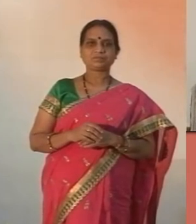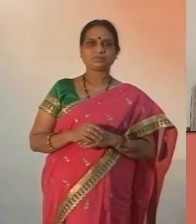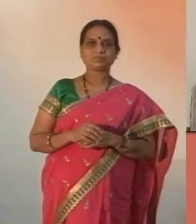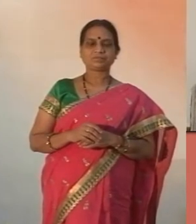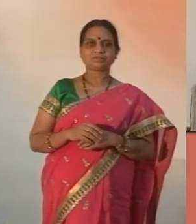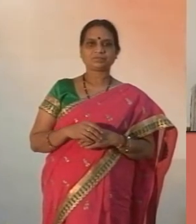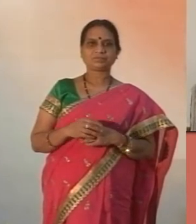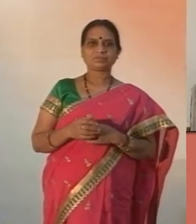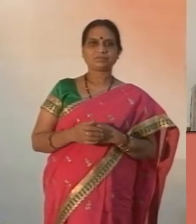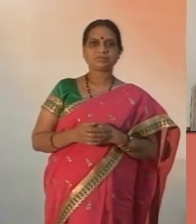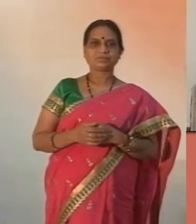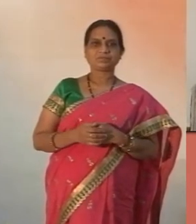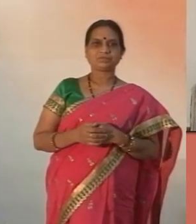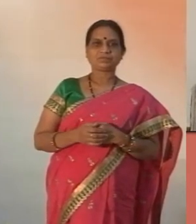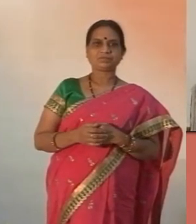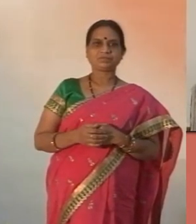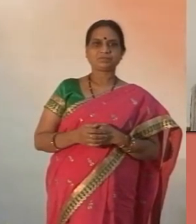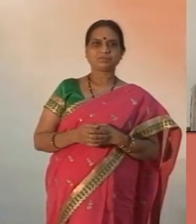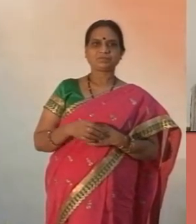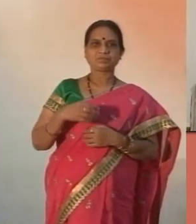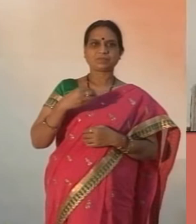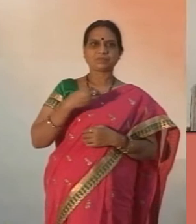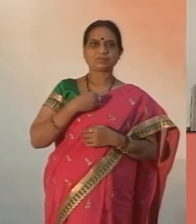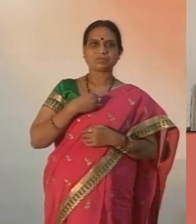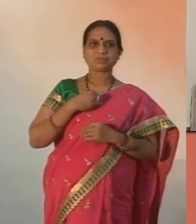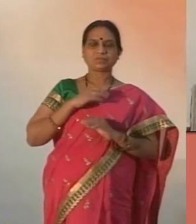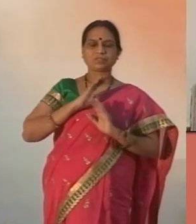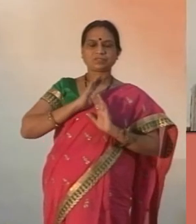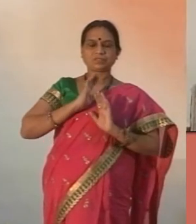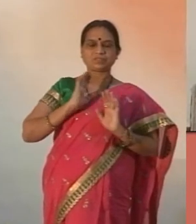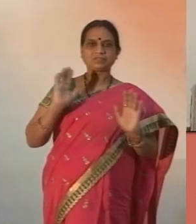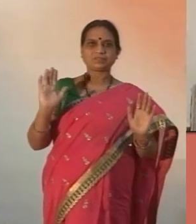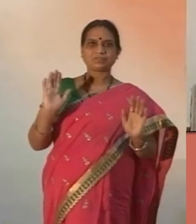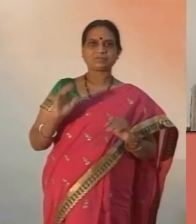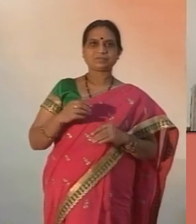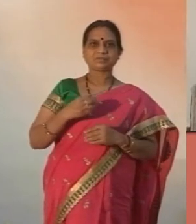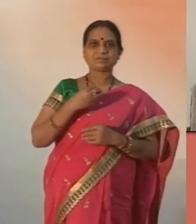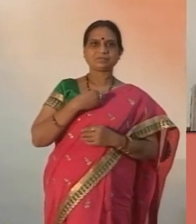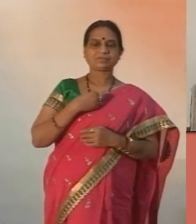इसलिए अपने मन को स्वस्थ रखने के लिए